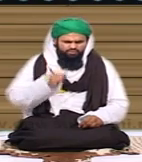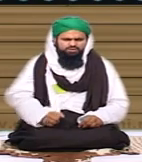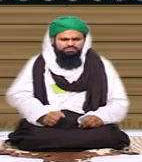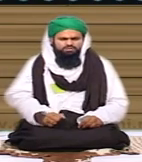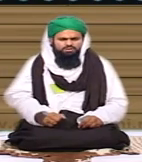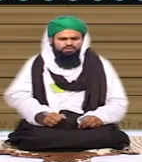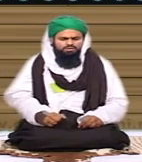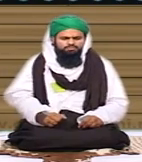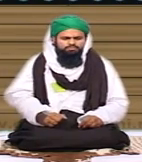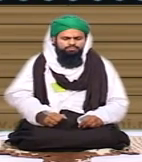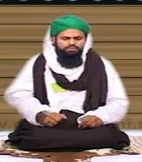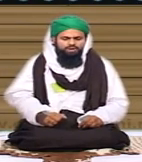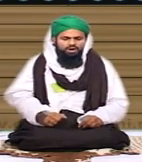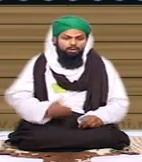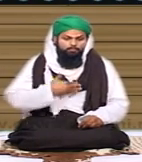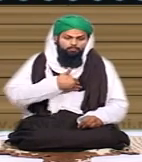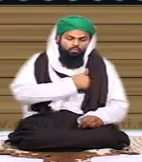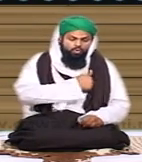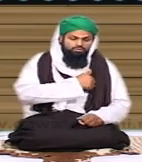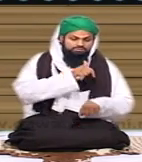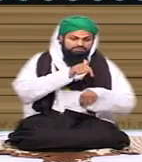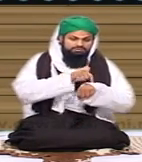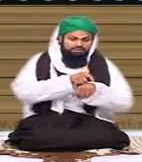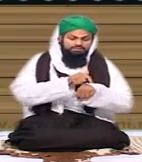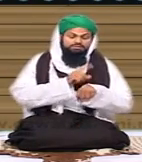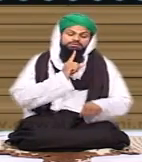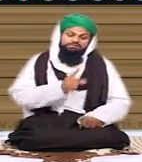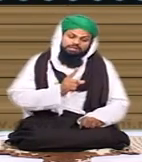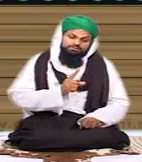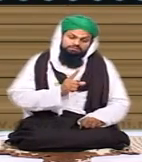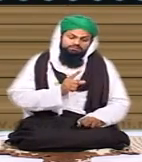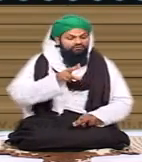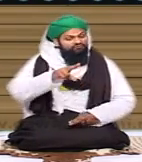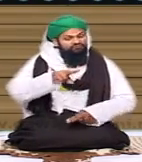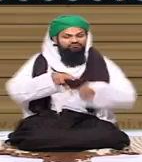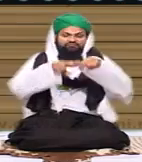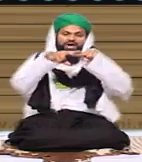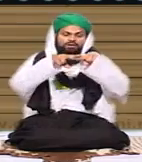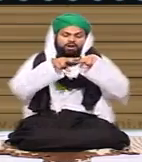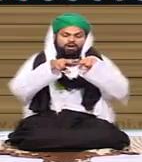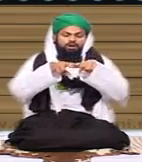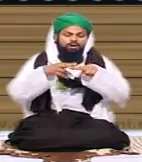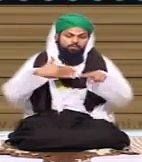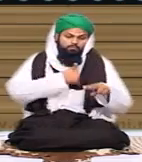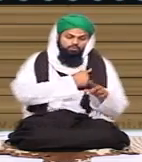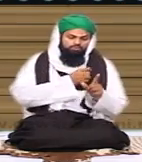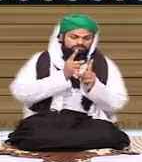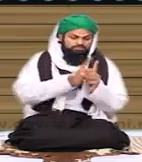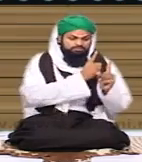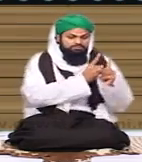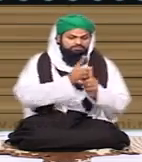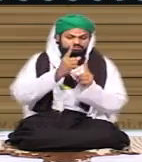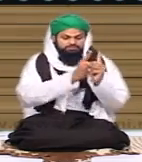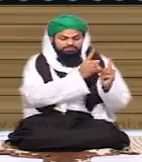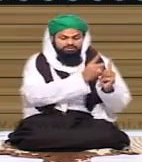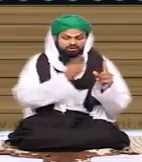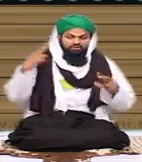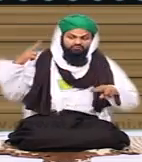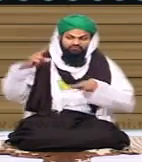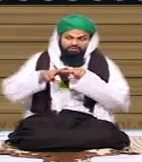वो शख्स बेअकल नहीं कि जिसकी गिरफ्तारी का वारंट जारी हो चुका, मौत उसका तहफ़्फ़ुज़ कर रही है, मलकुल